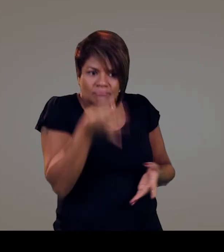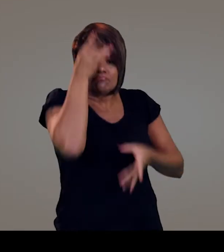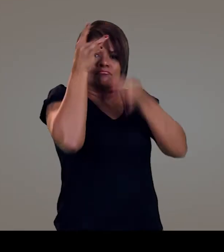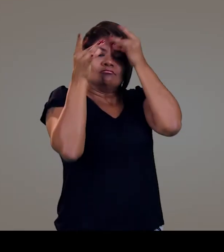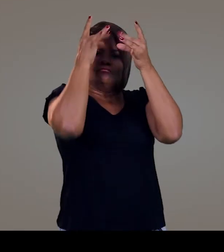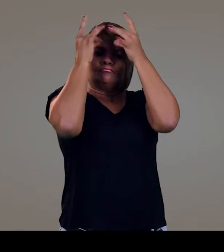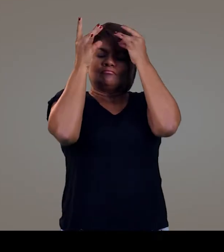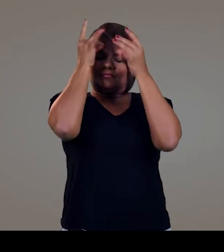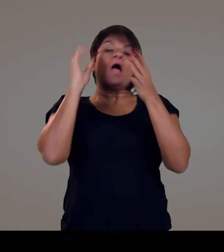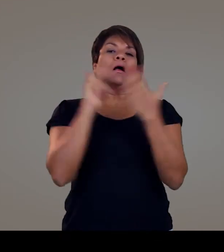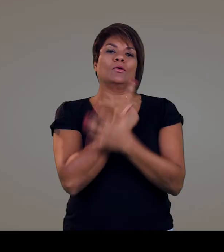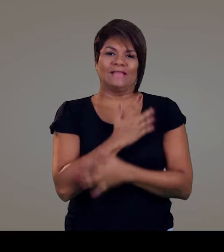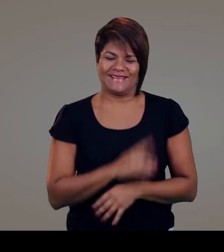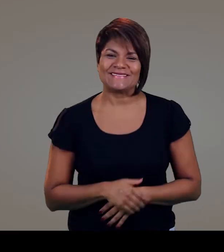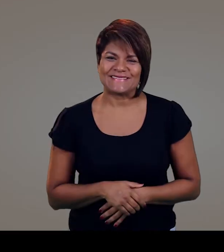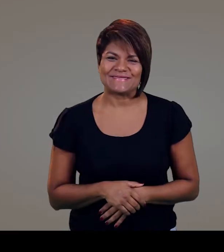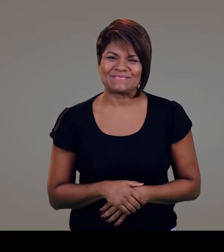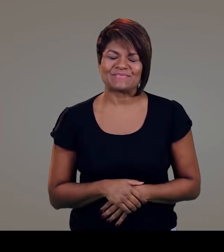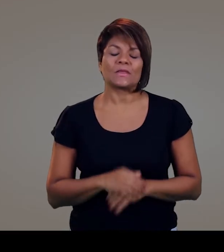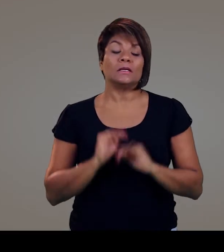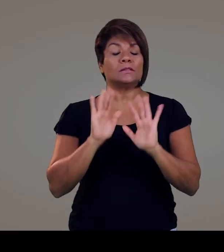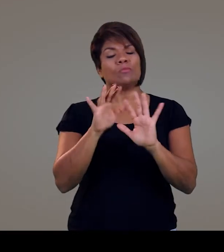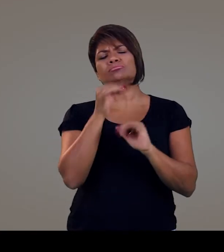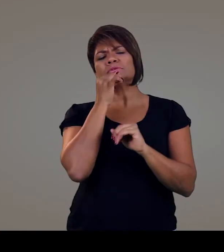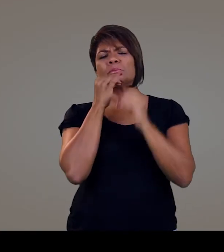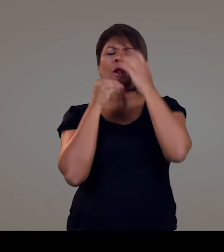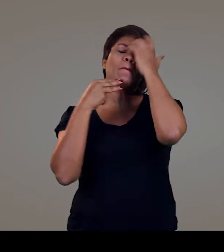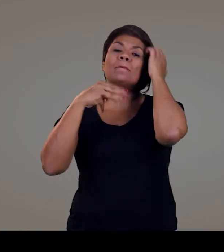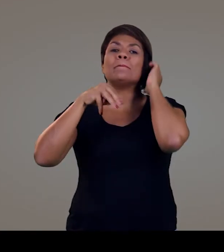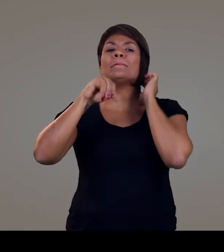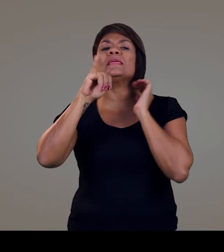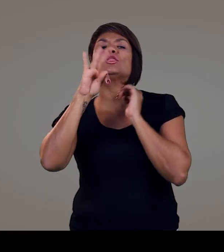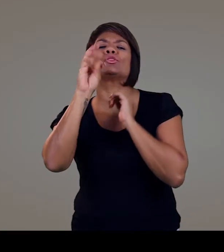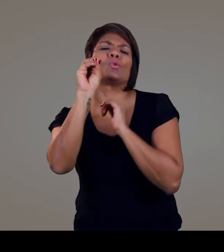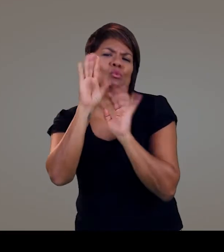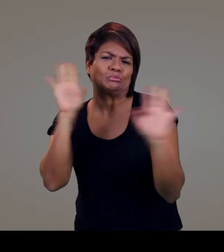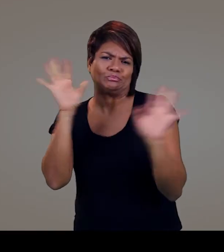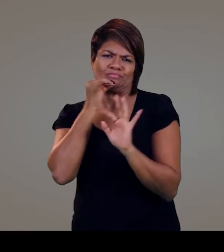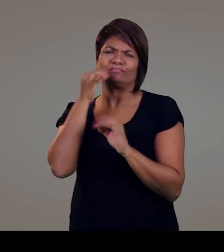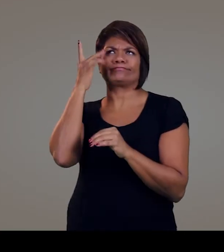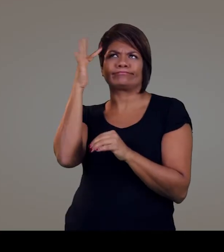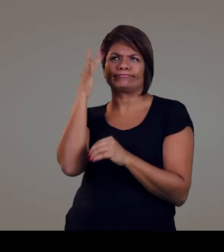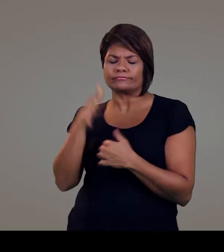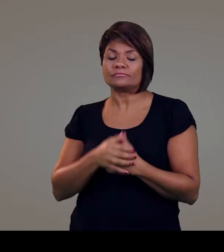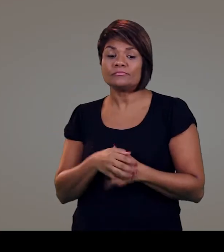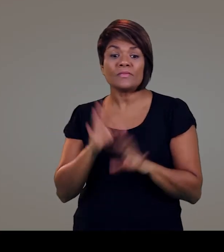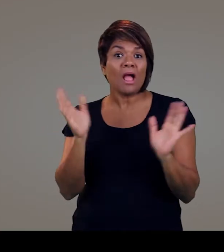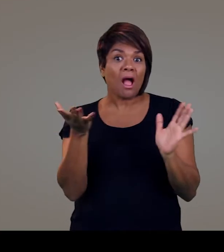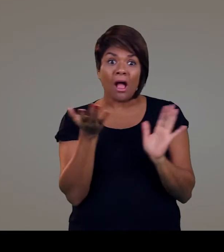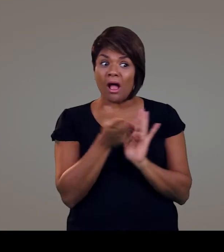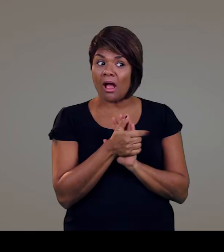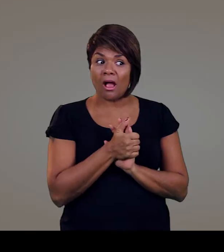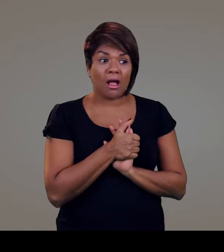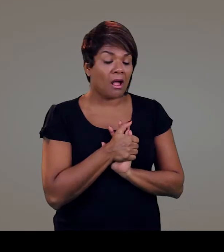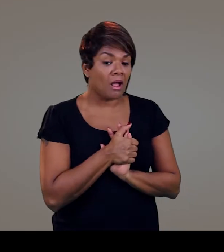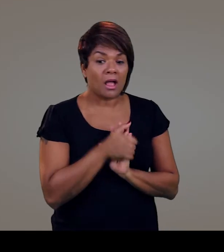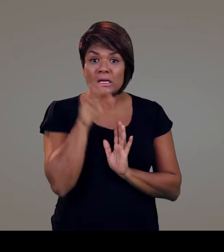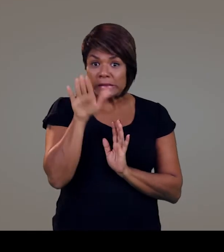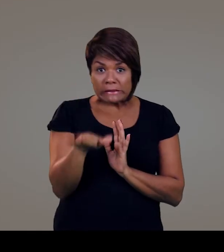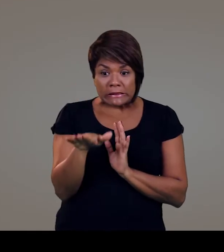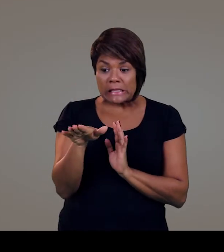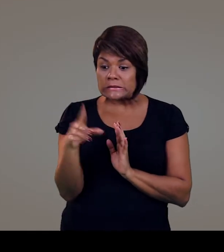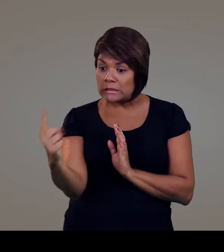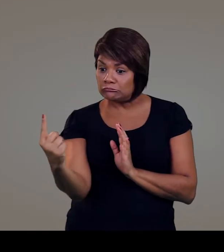dos, vamos colocar como mito, que acontece sempre, fala assim, a criança chegou sem linguagem. Não,